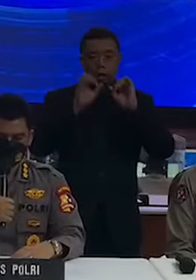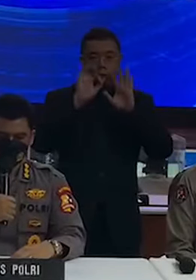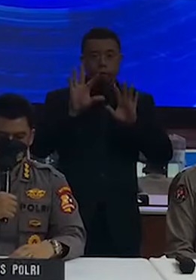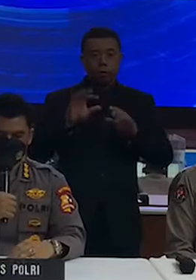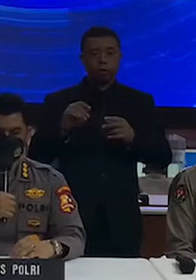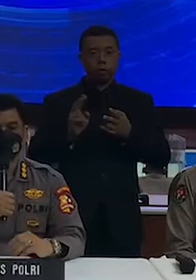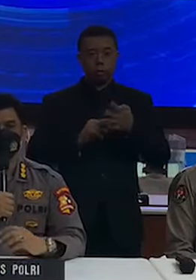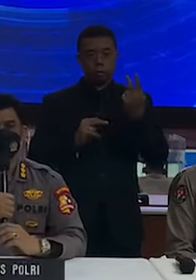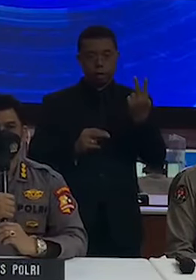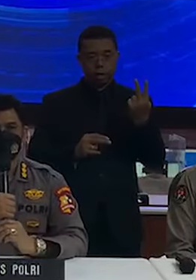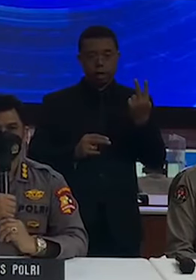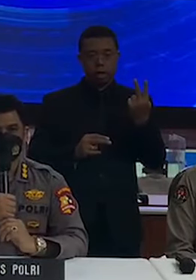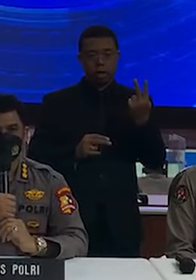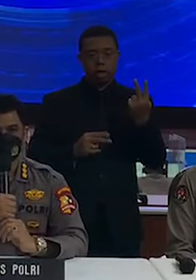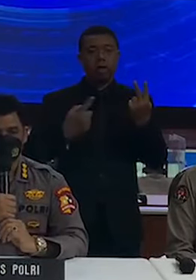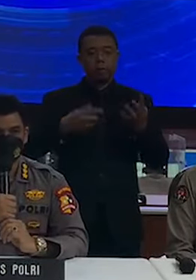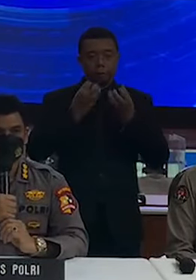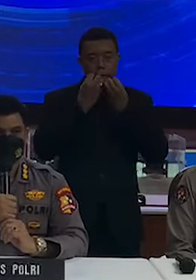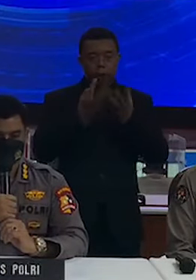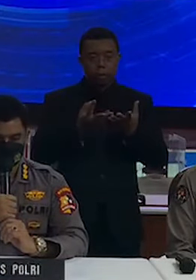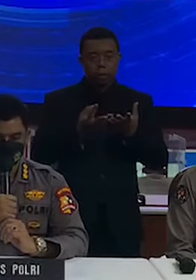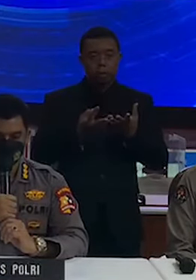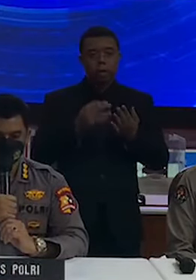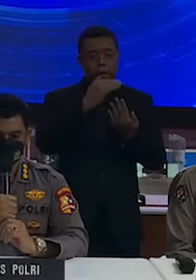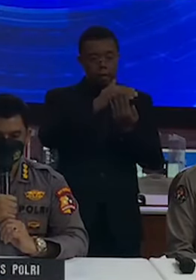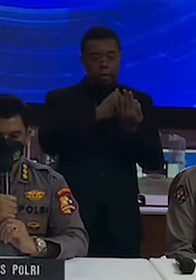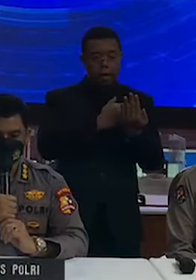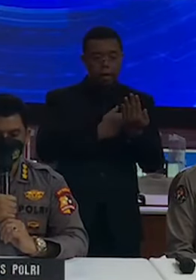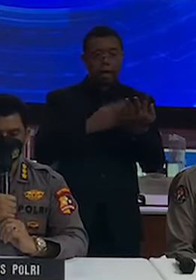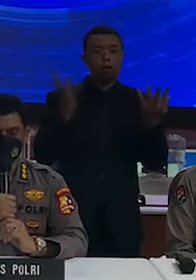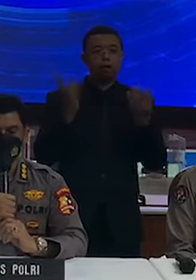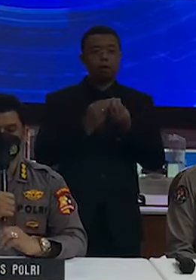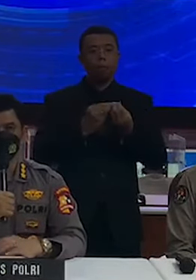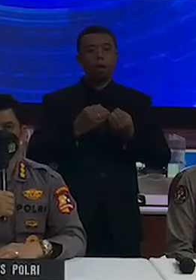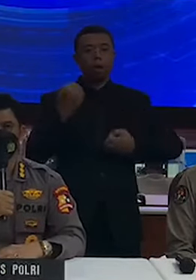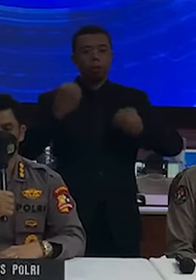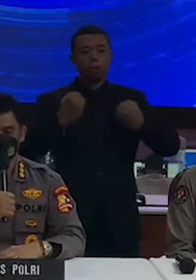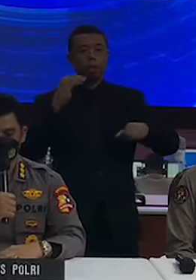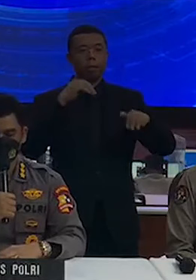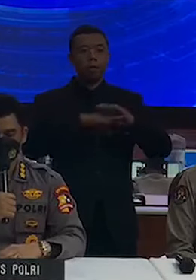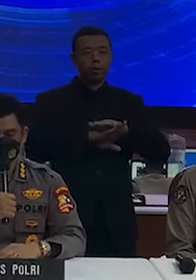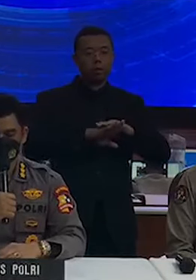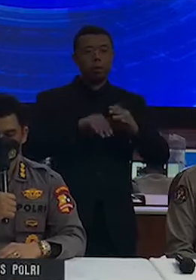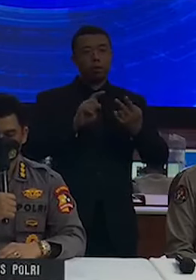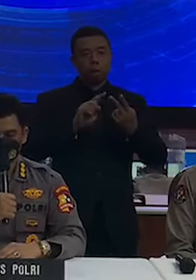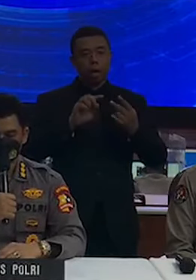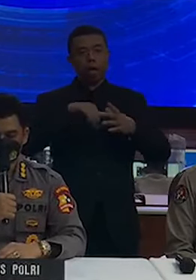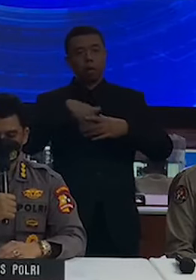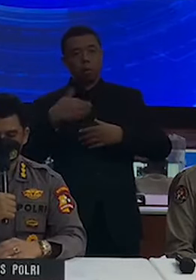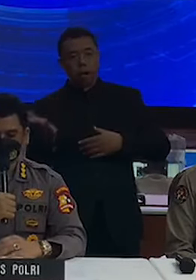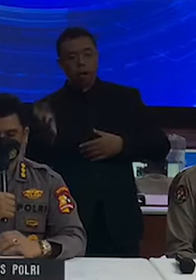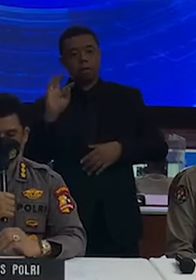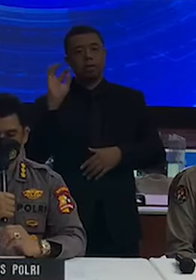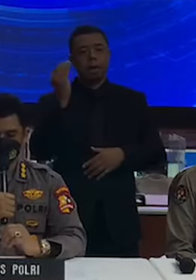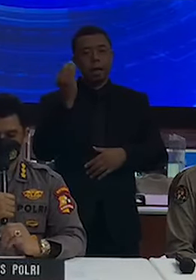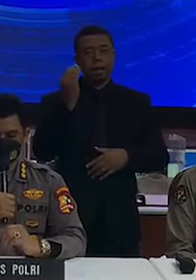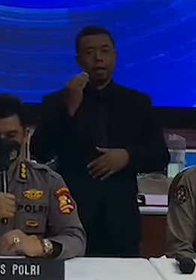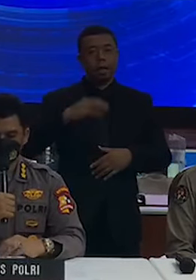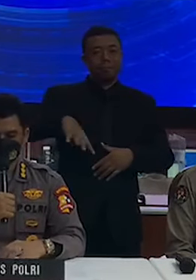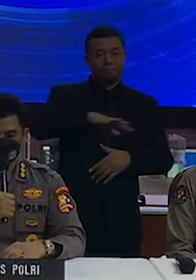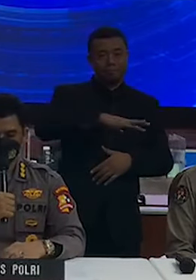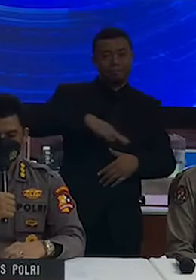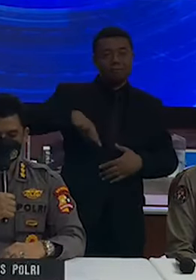Informasi yang kedua, kami sampaikan bahwa data volume kendaraan yang masuk dan keluar Jakarta